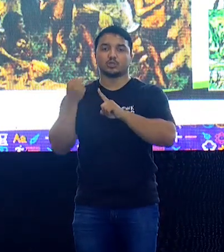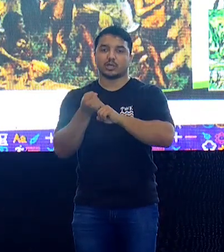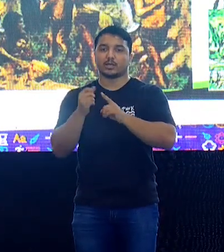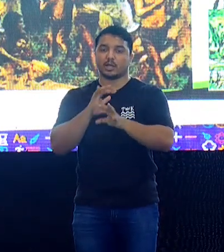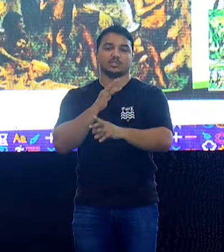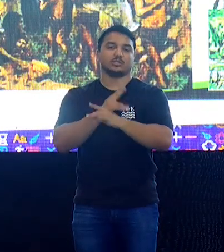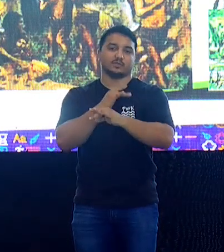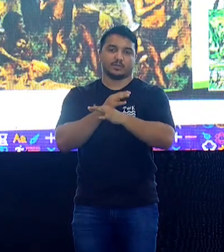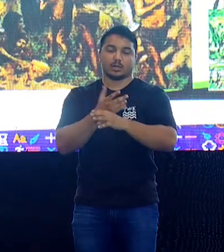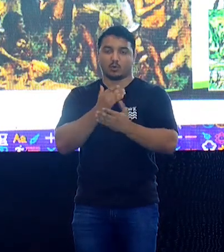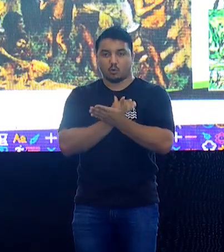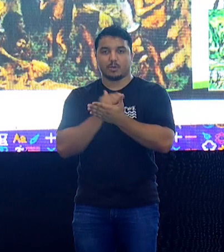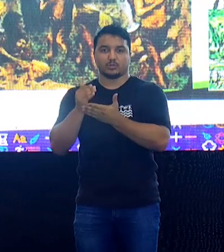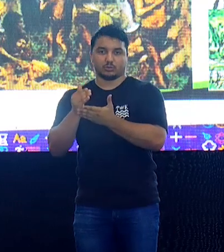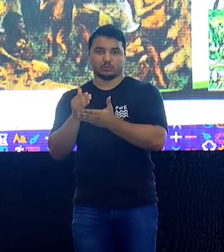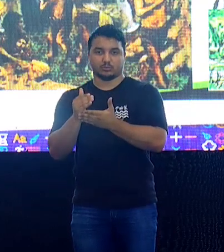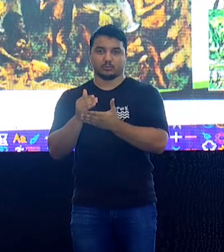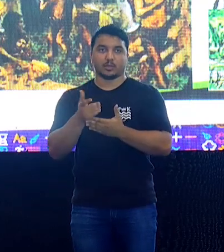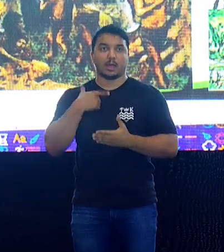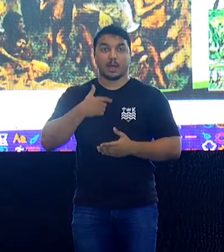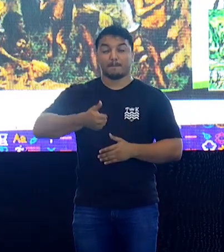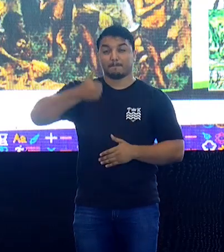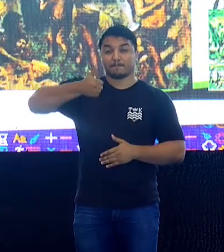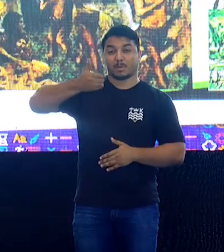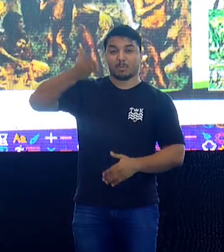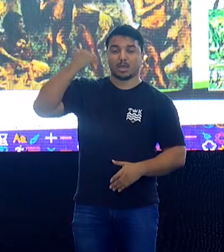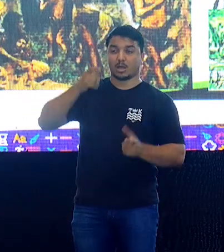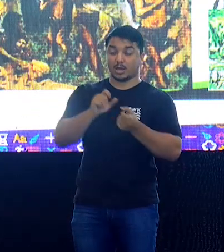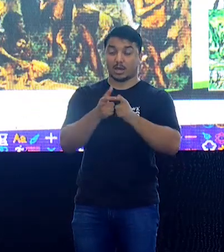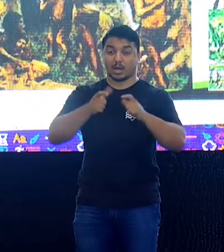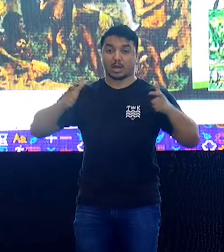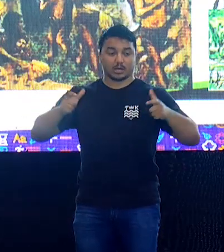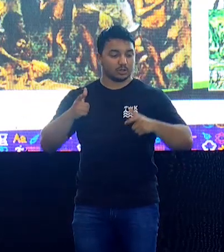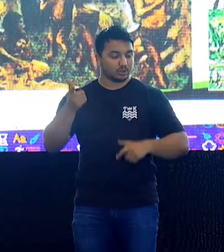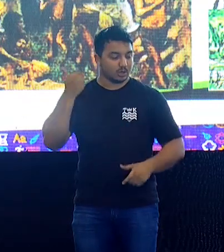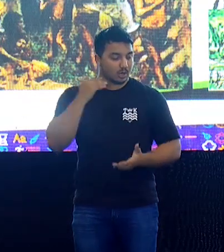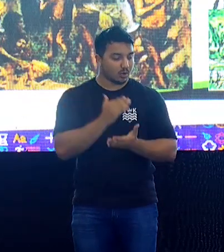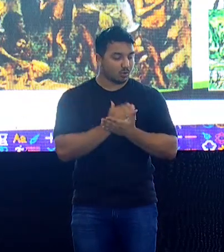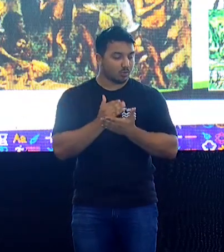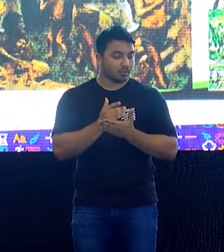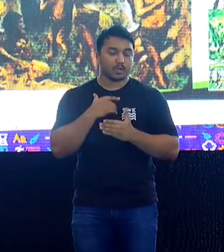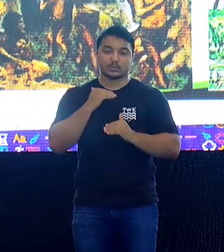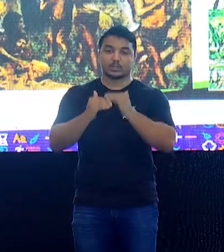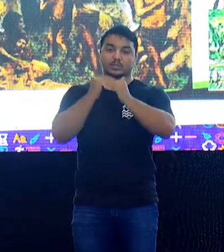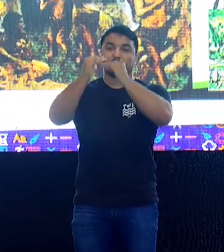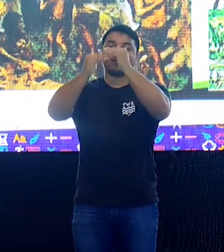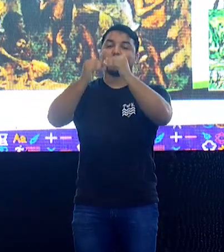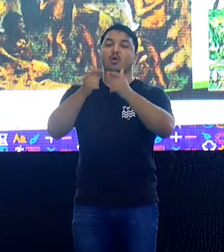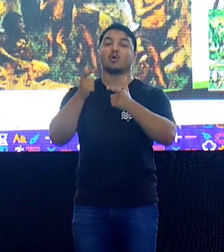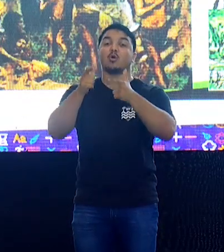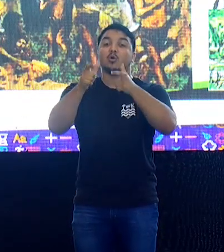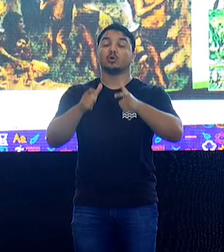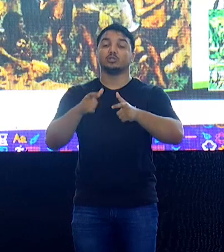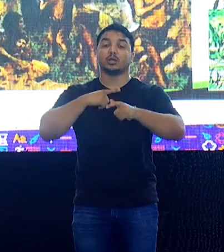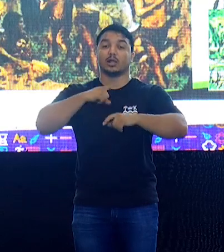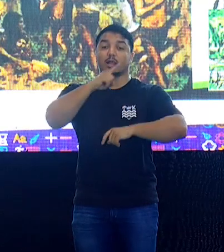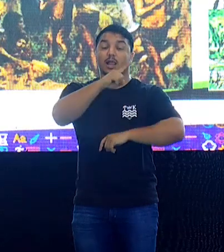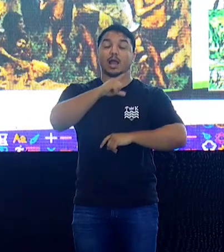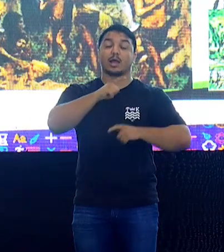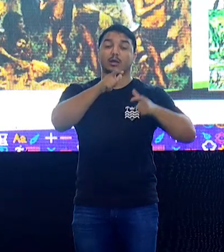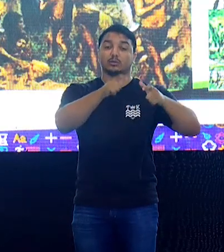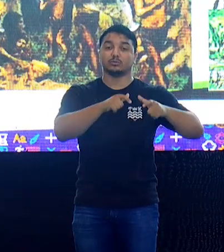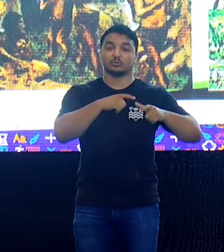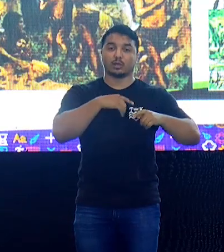grandes civilizações. As primeiras grandes civilizações se desenvolveram lá no